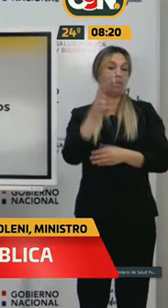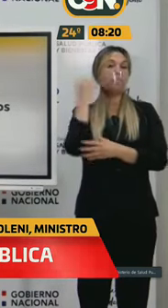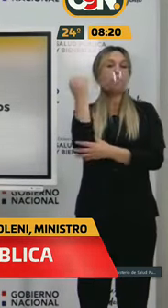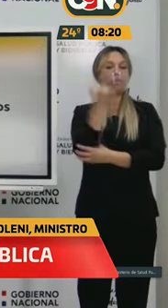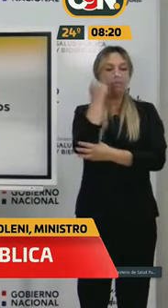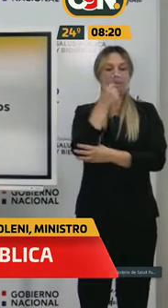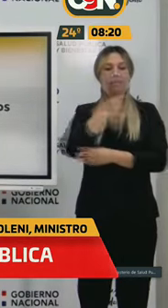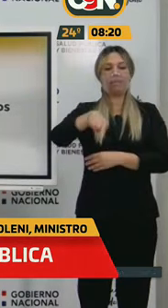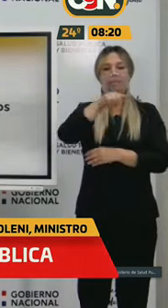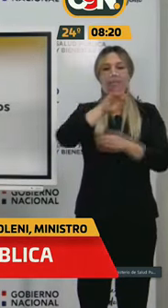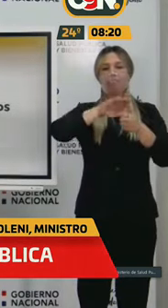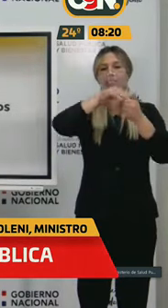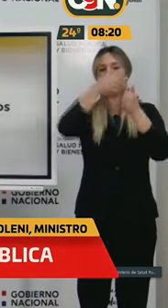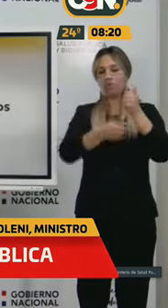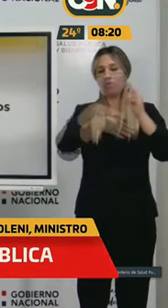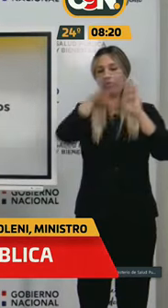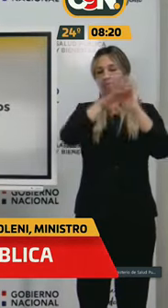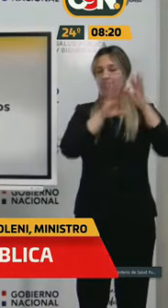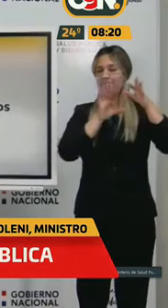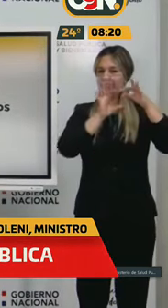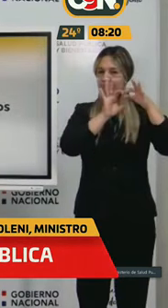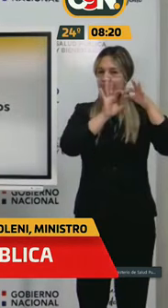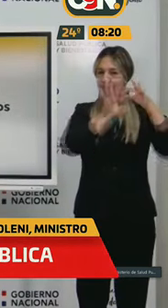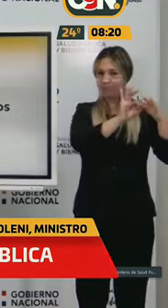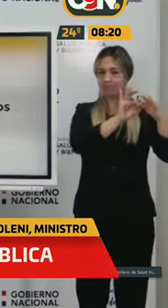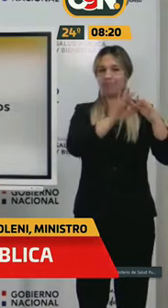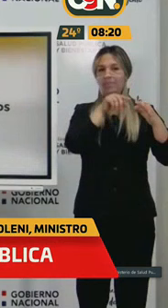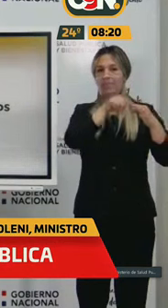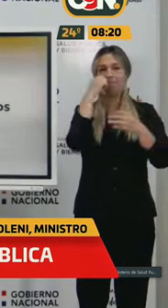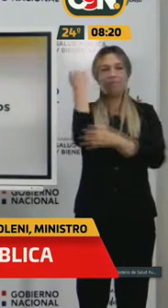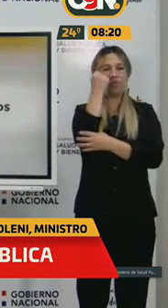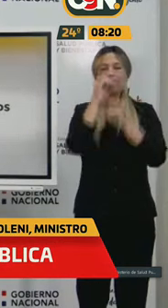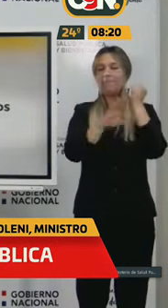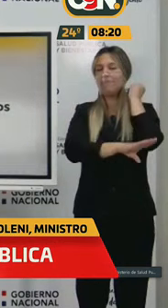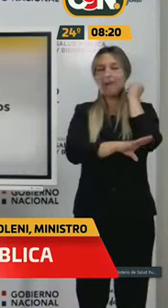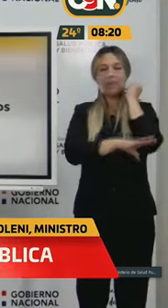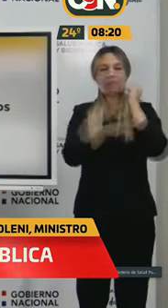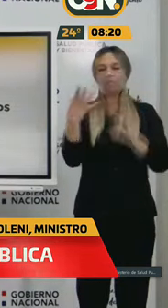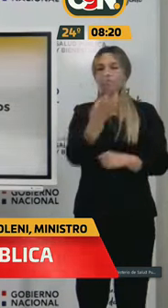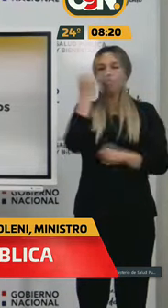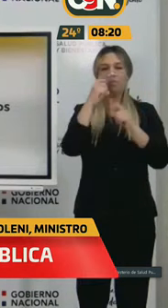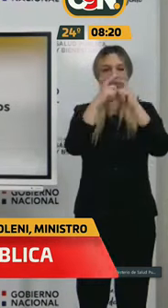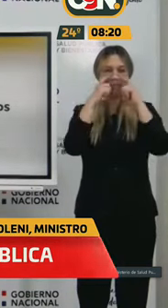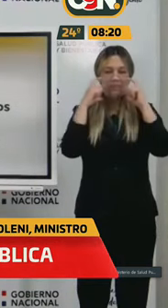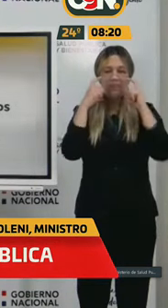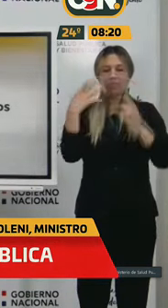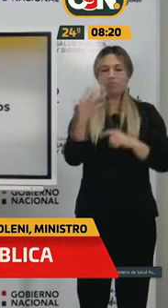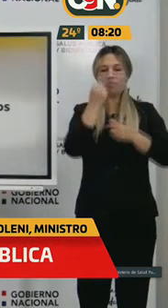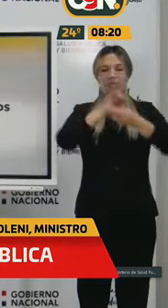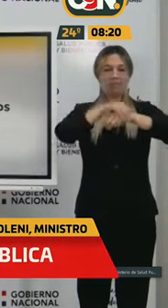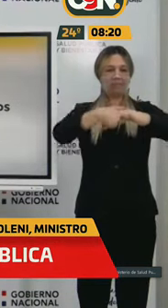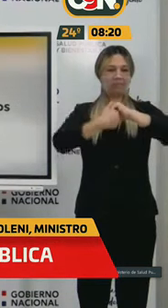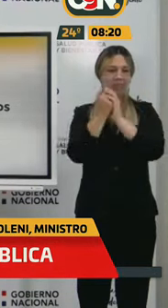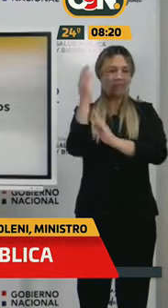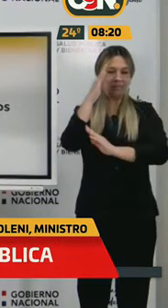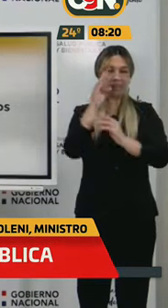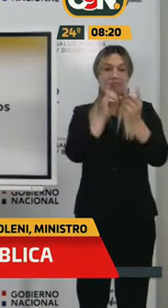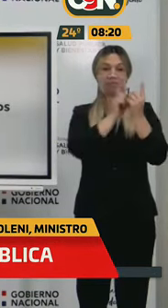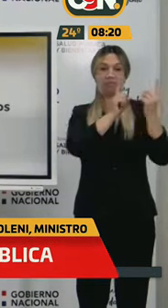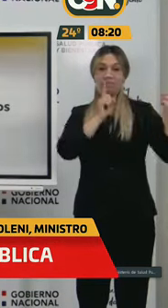fundamental entonces que volvamos a lo básico, a la adherencia, al uso de mascarilla, al lavado de manos y la distancia